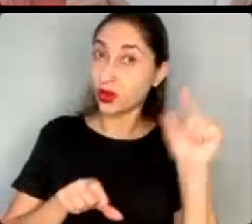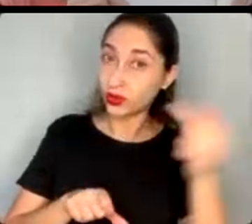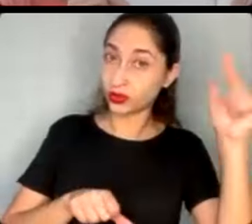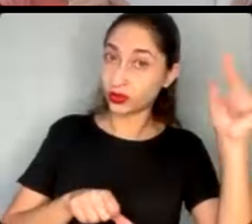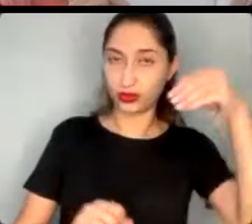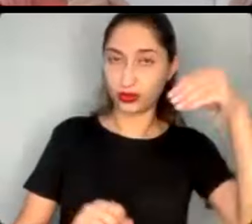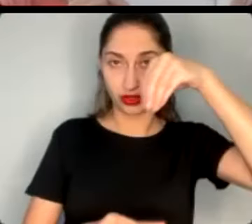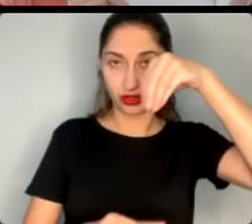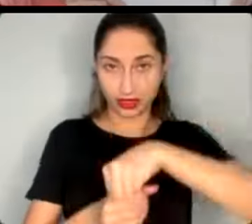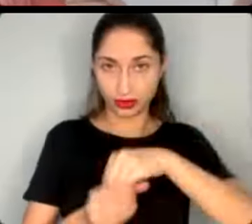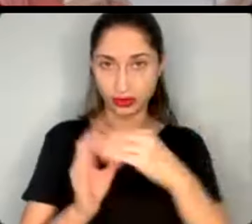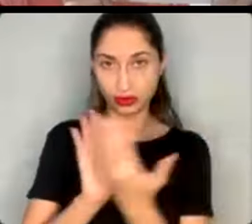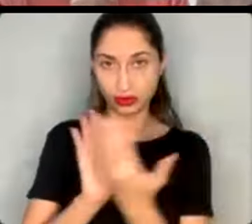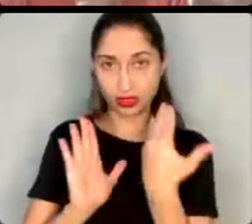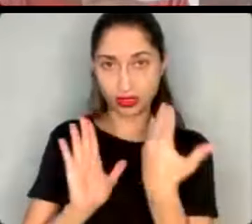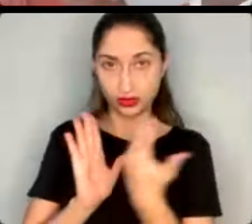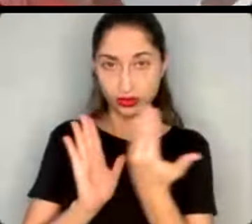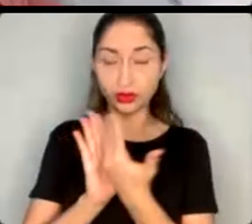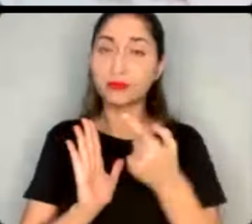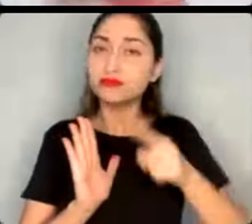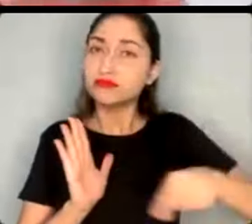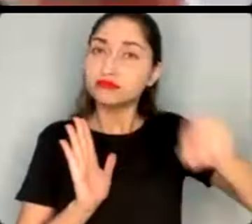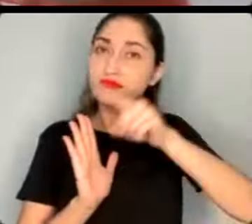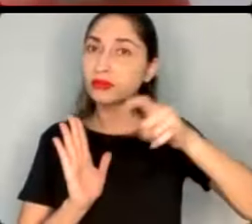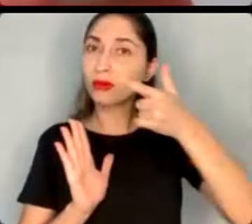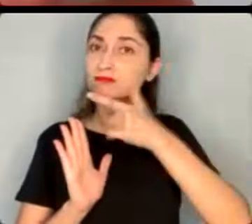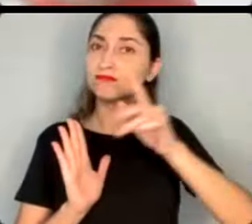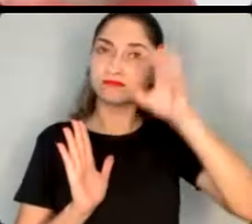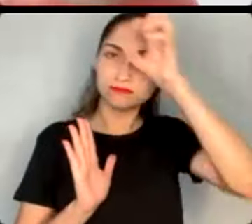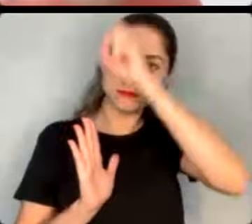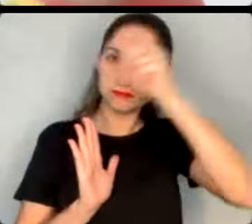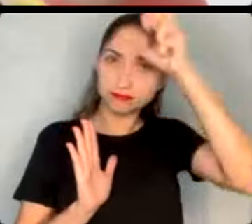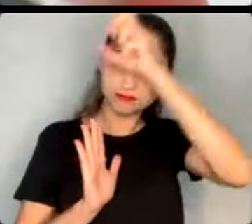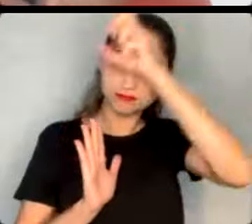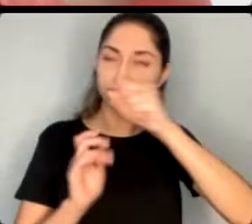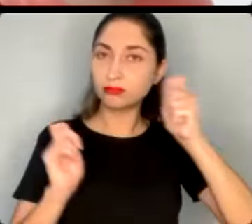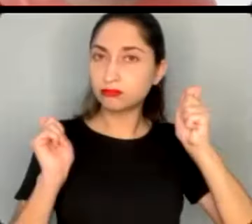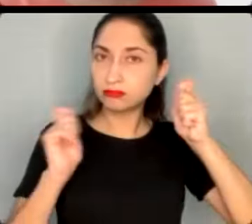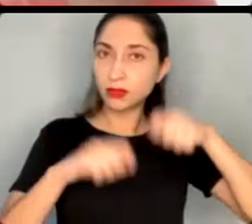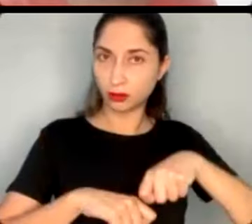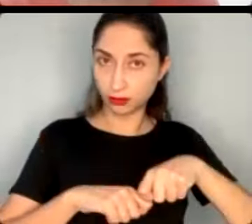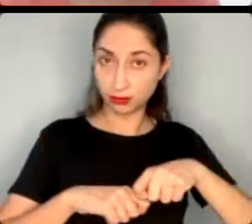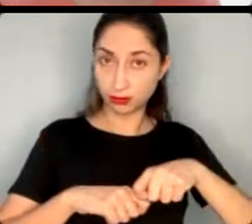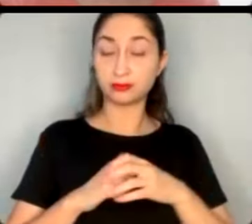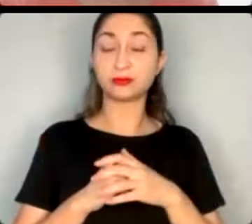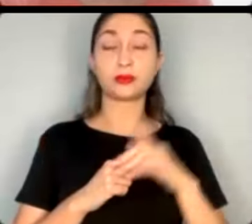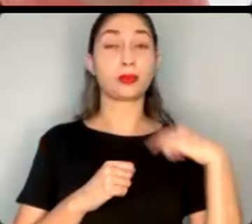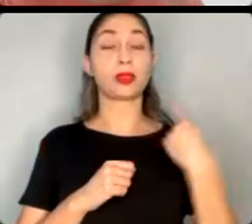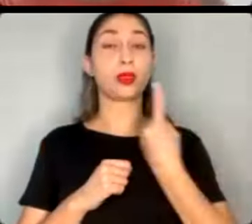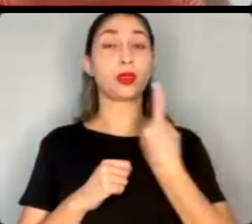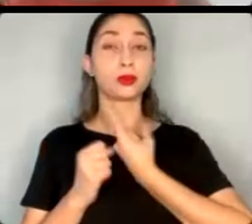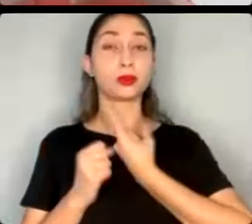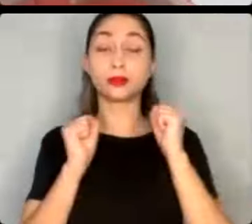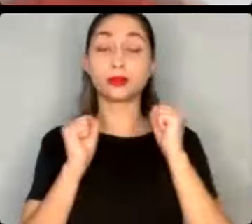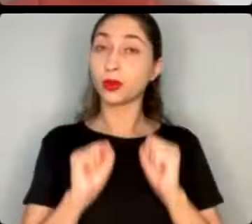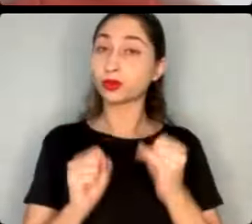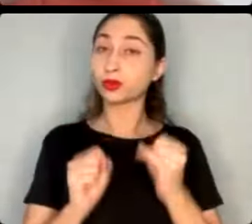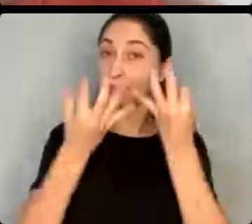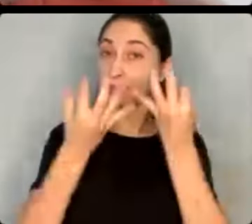bem didáticos, não é? Então, a gente pode falar um pouquinho